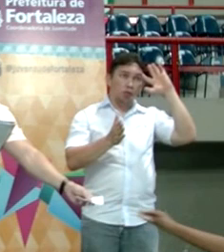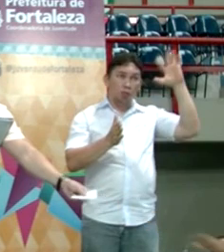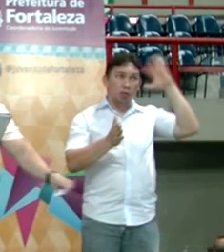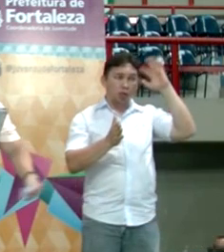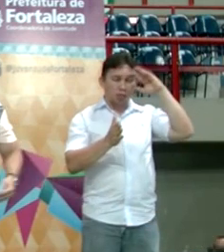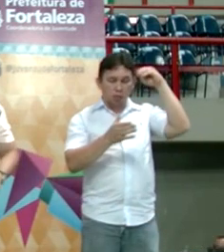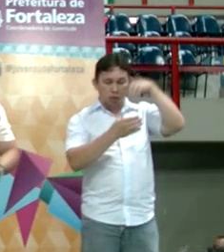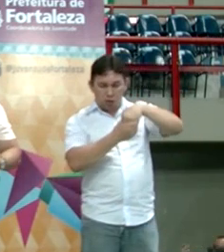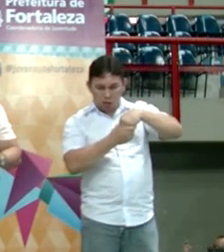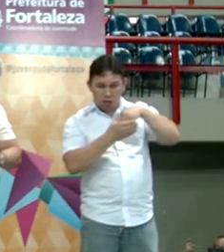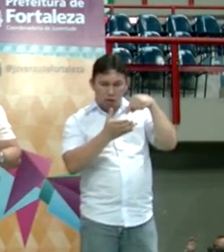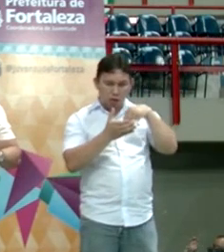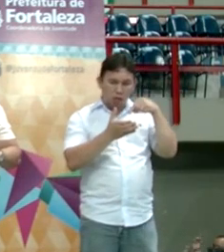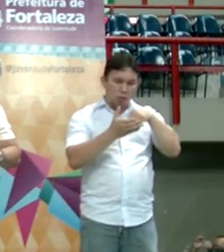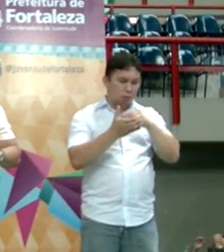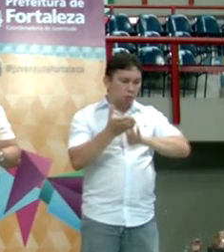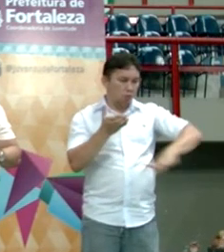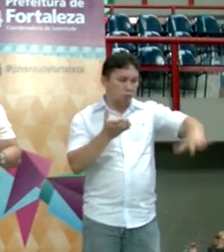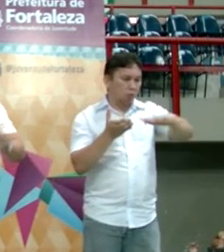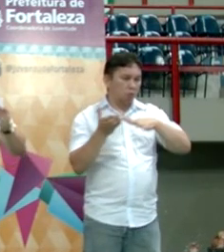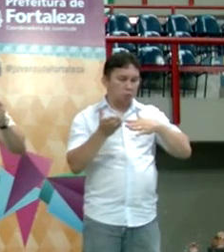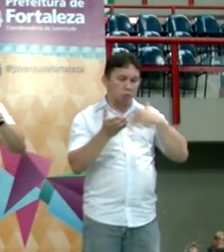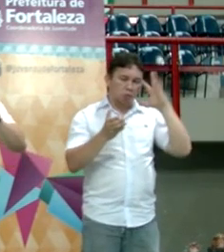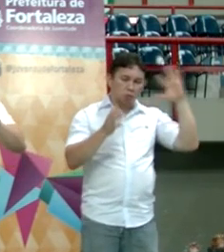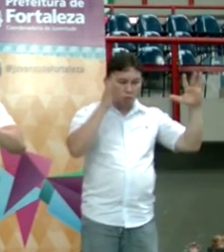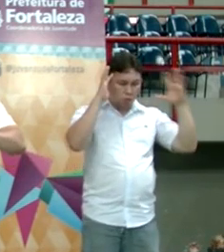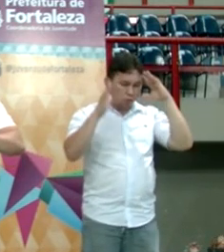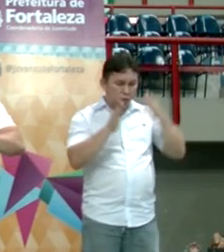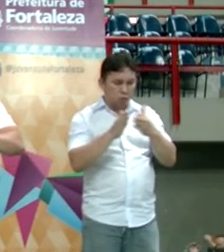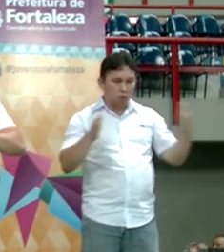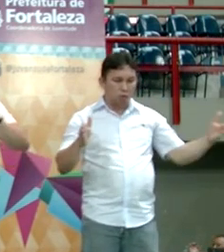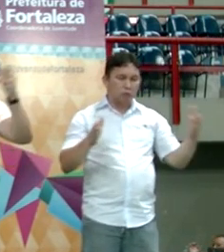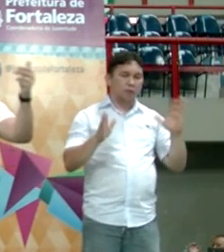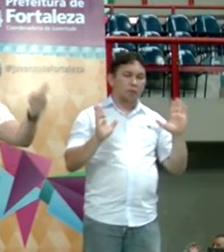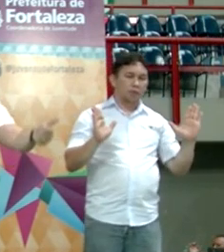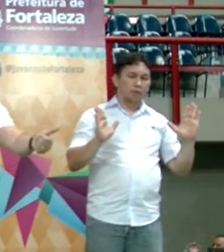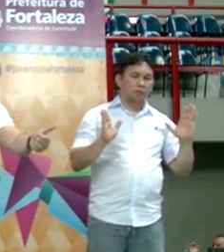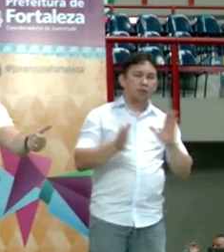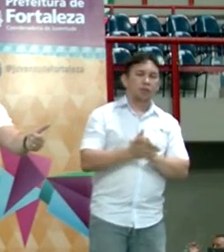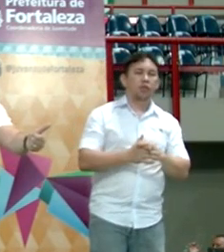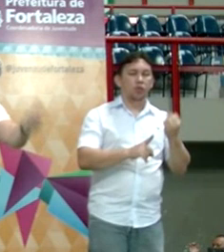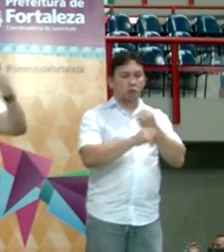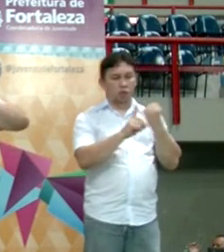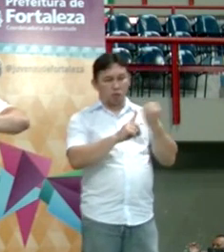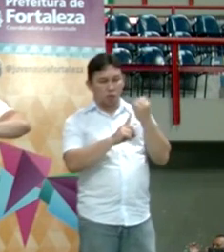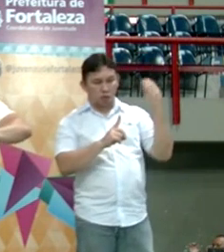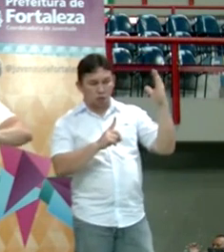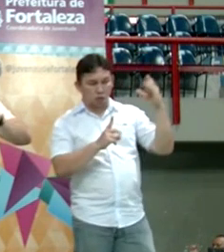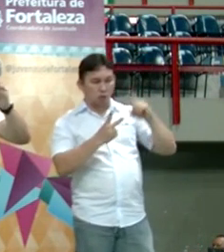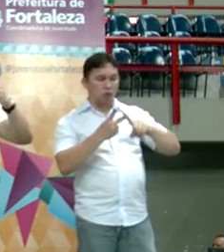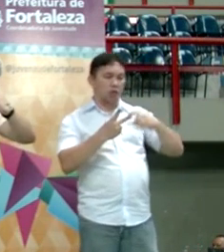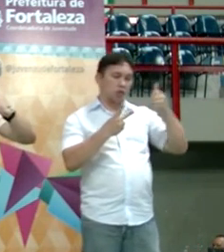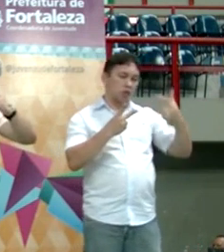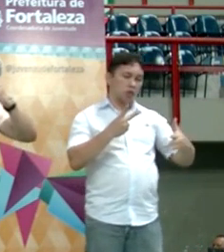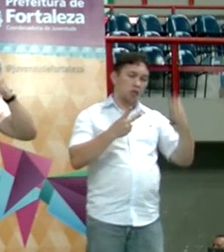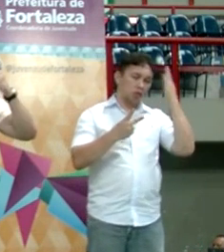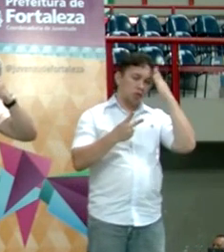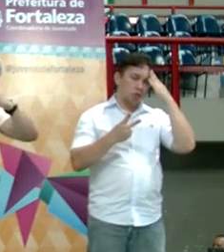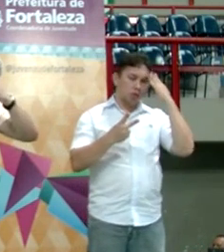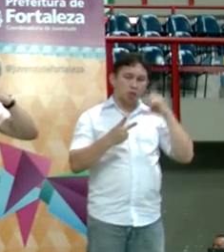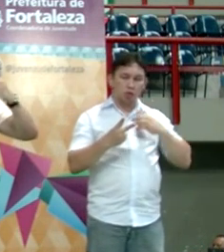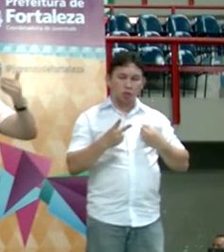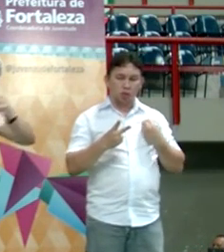e políticas que nortearam os revolucionários daquele período, está certo e tem bem. Fala de socialismo científico e depois fala que a gente